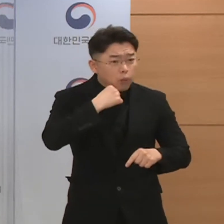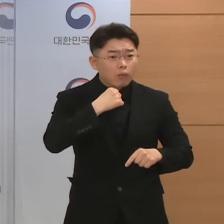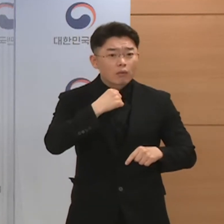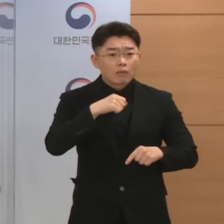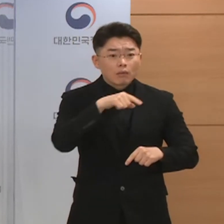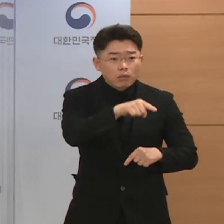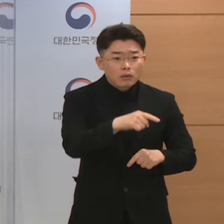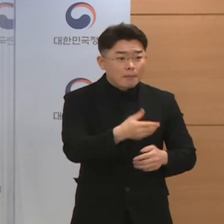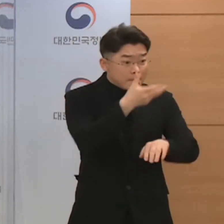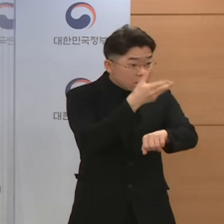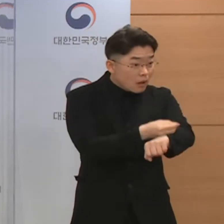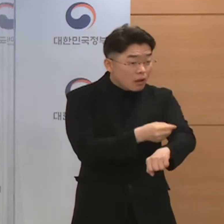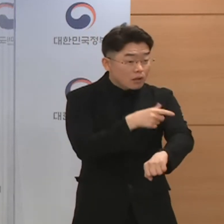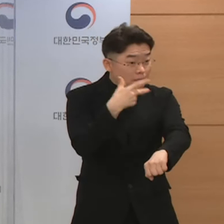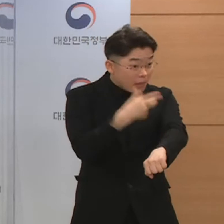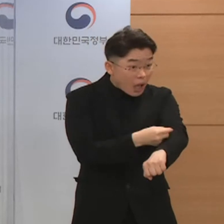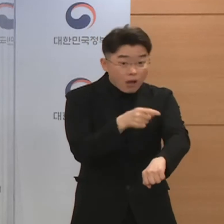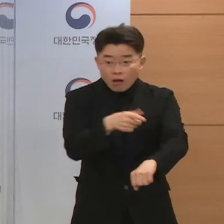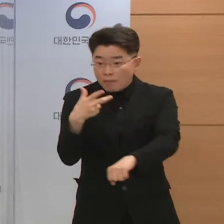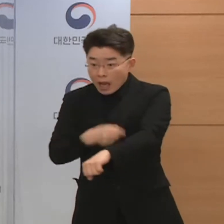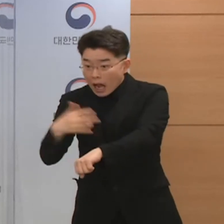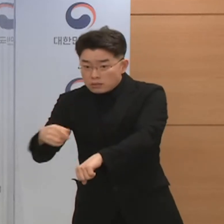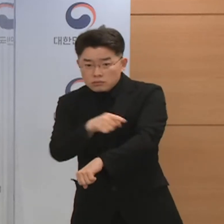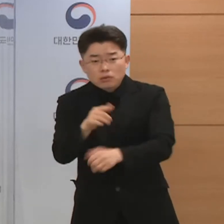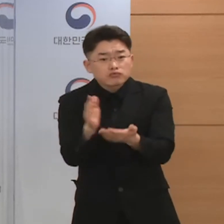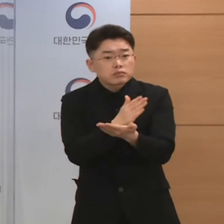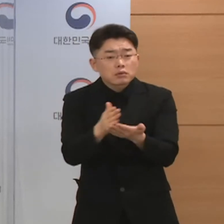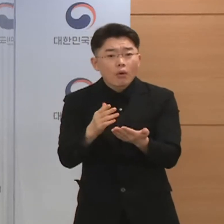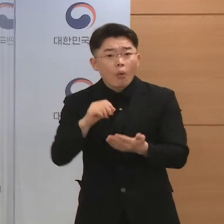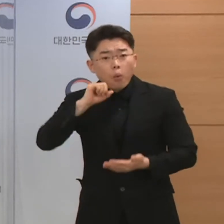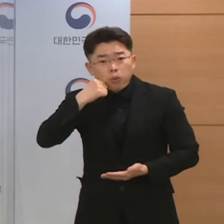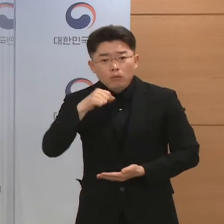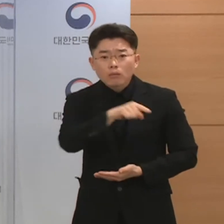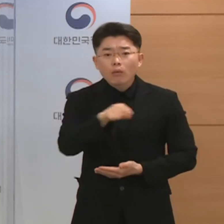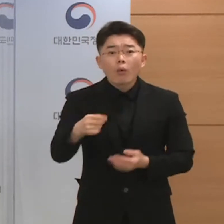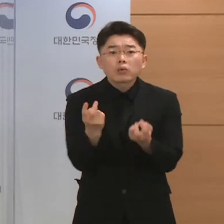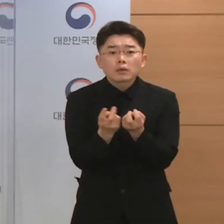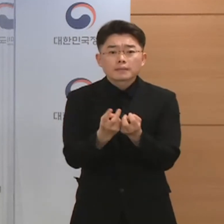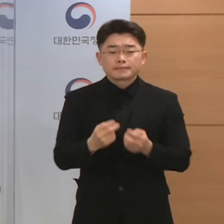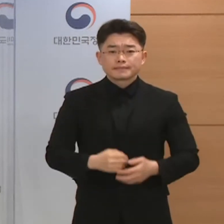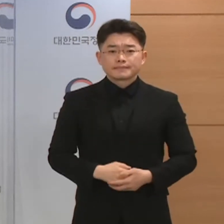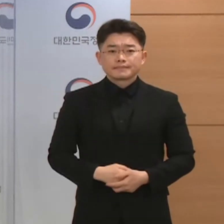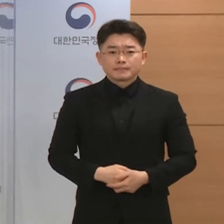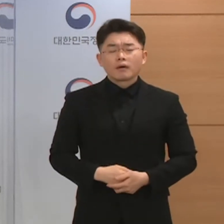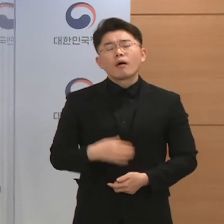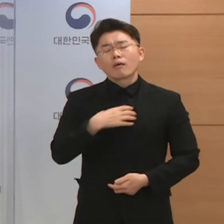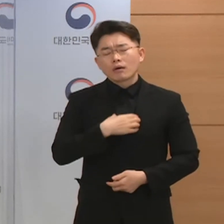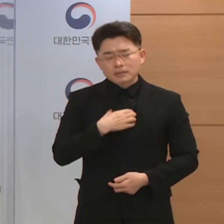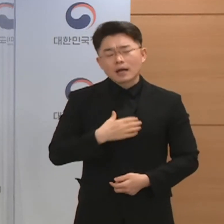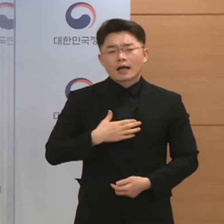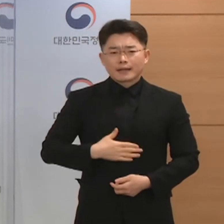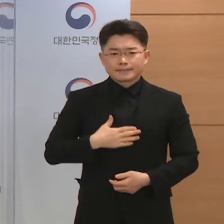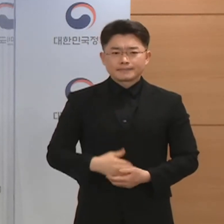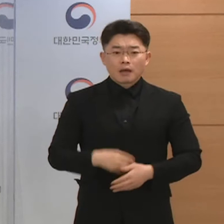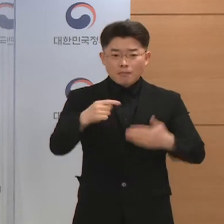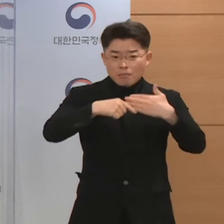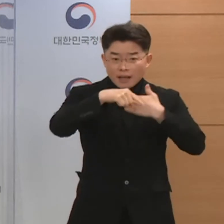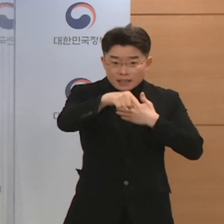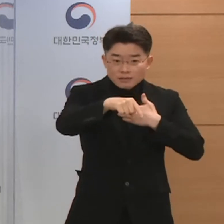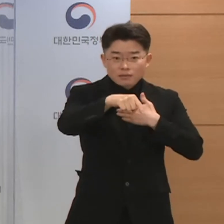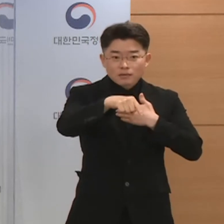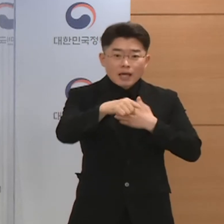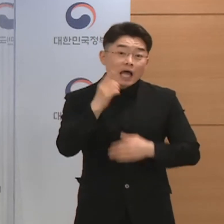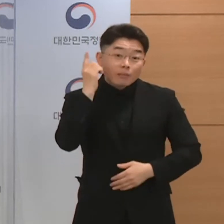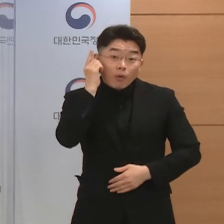현장에서 쉽지 않을 것 같습니다. 세부적인 대책이 있으신지 궁금합니다. 네, 그런 우려에 대해서 잘 알고 있습니다. 야외에서